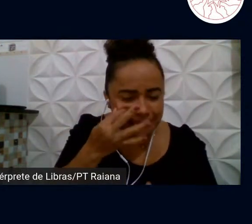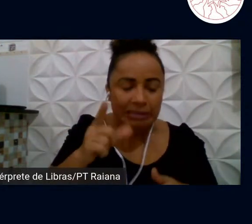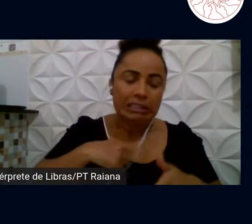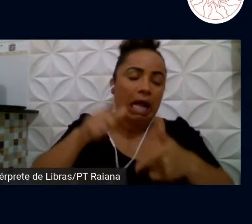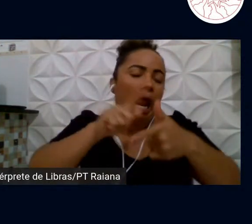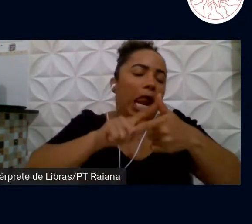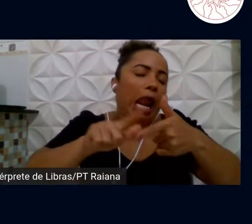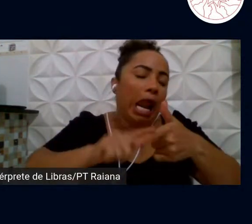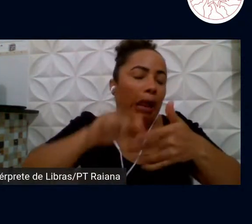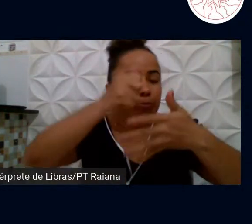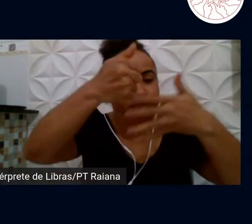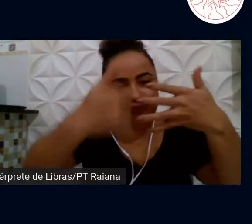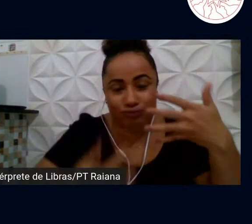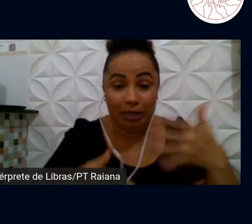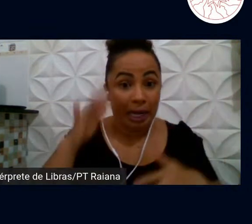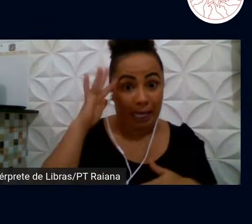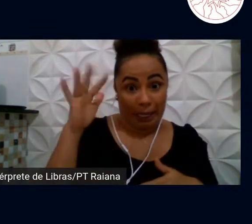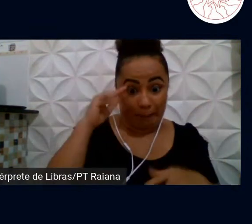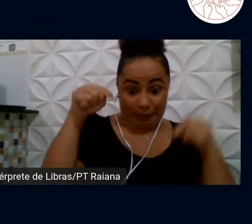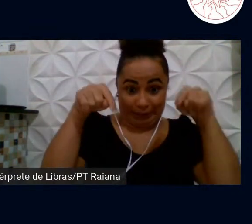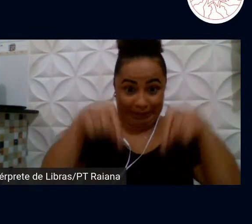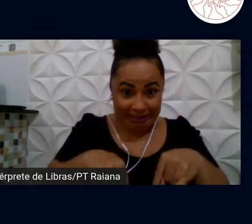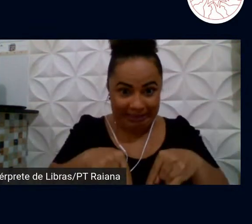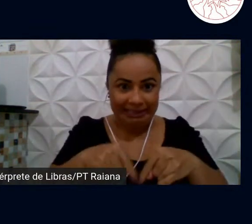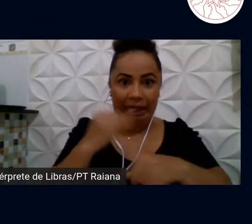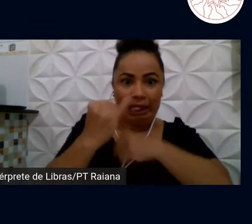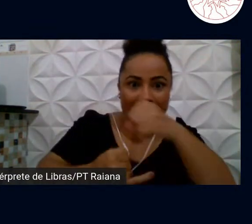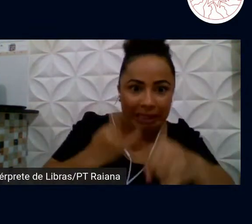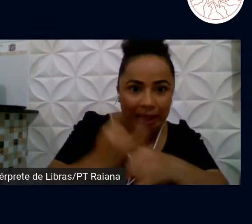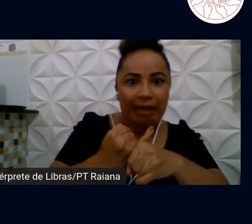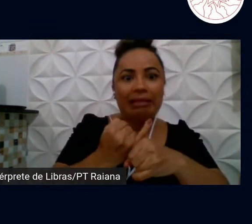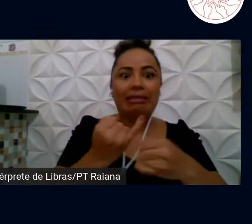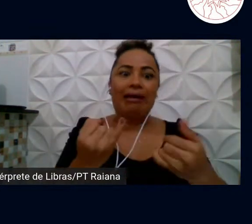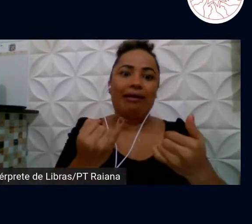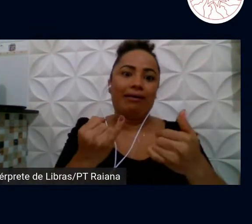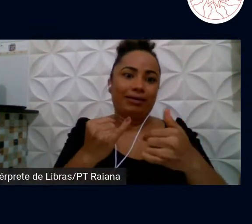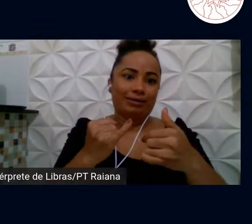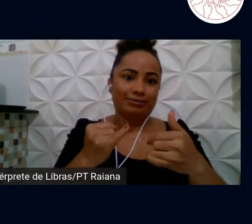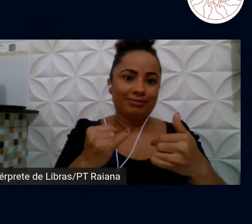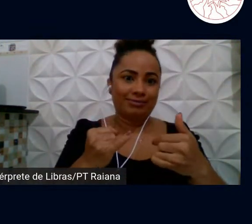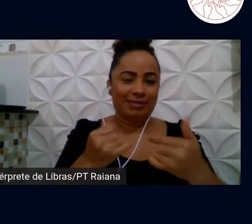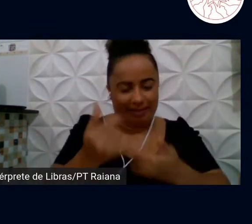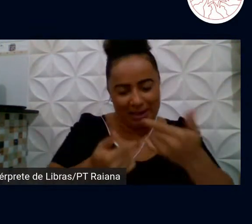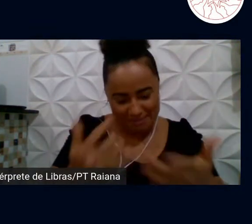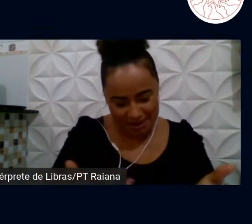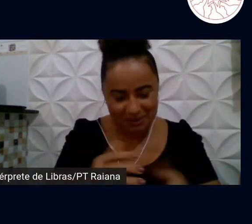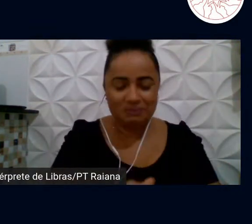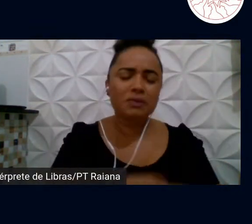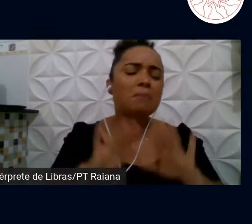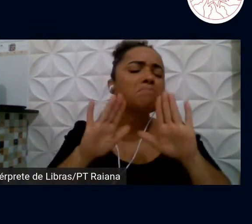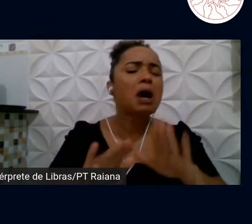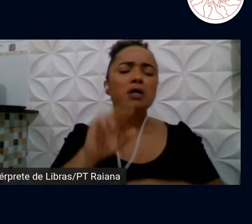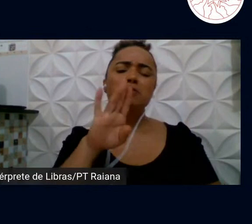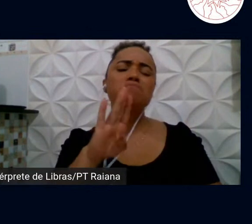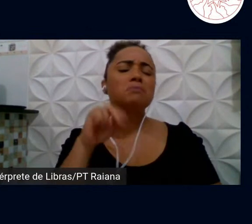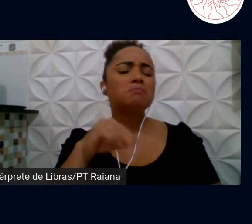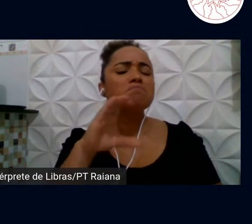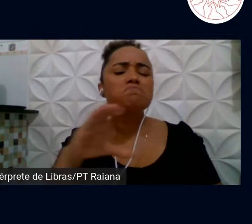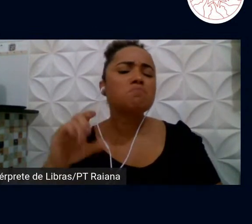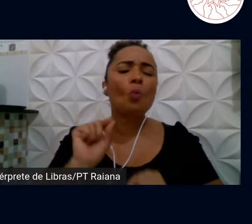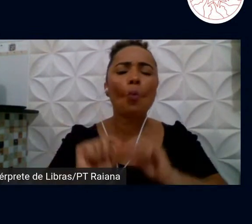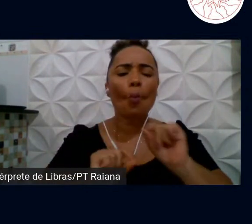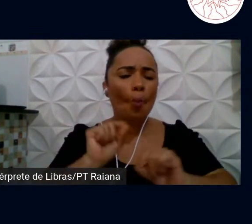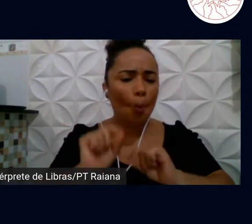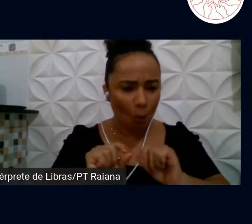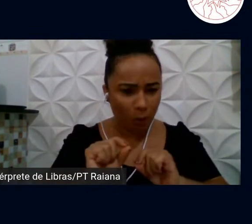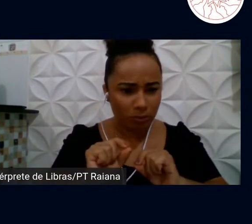problemas, imagina que, né, a depender de internet e sistemas. Bom, eh, o que seria, né, o que é a Base Nacional como um